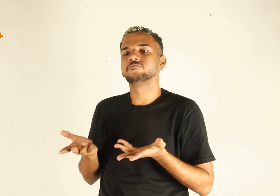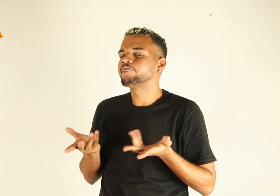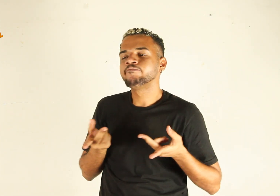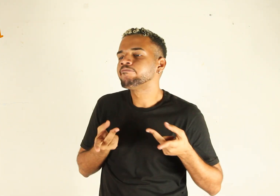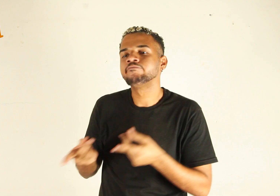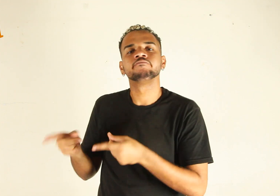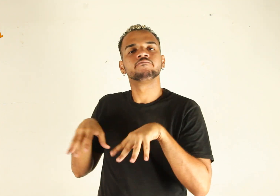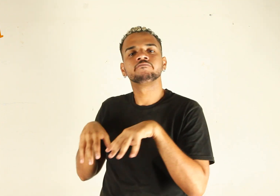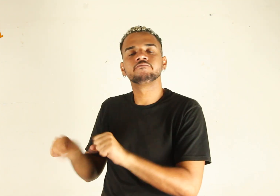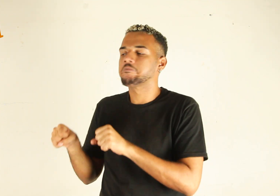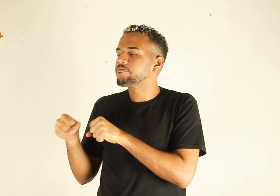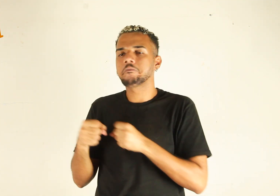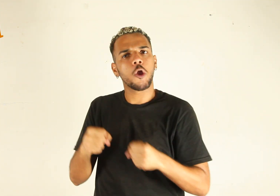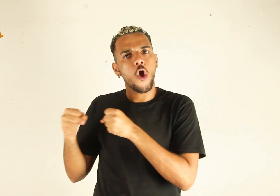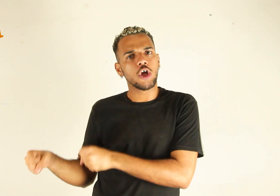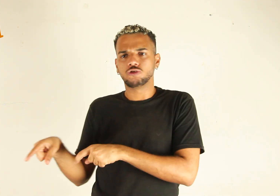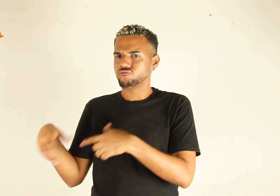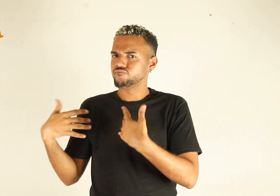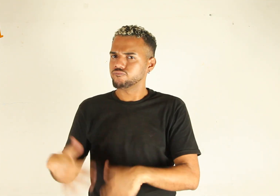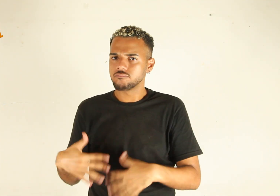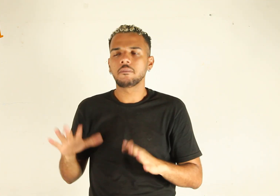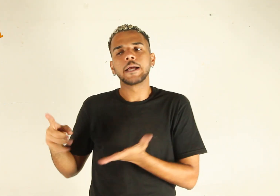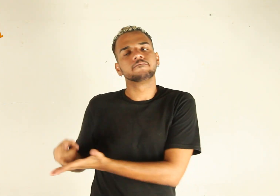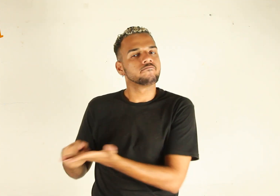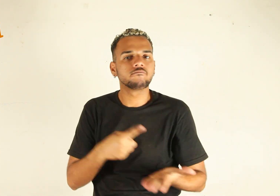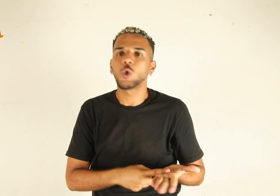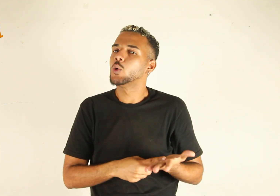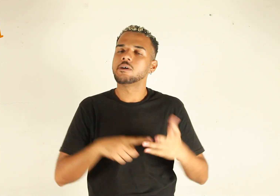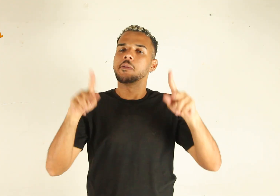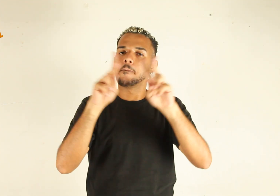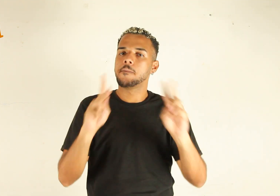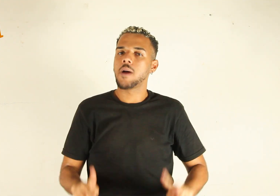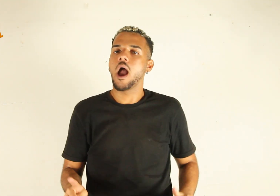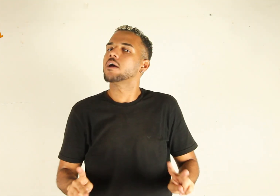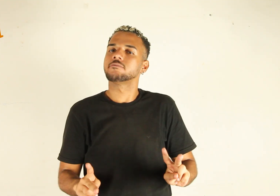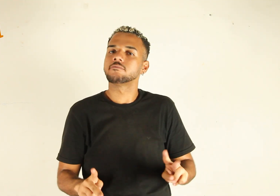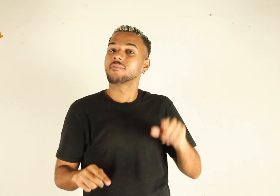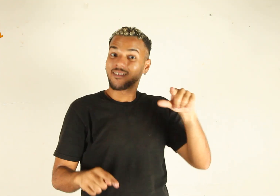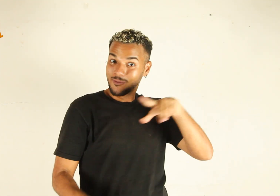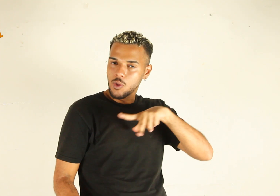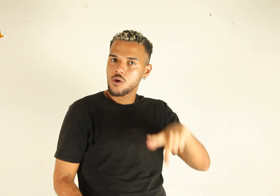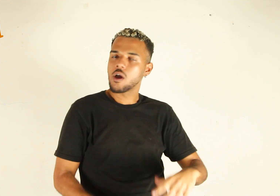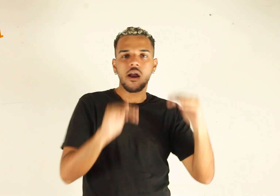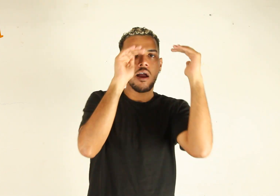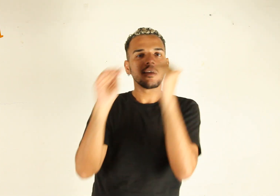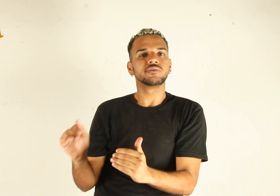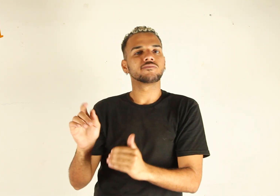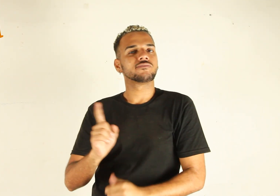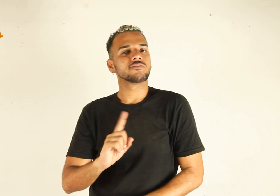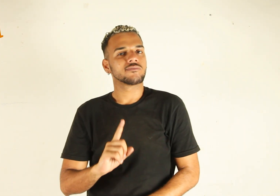Quando assumiu a liderança do Nodongo, após a morte de seu irmão, Ginga disse aos seus seguidores que tinha as bênçãos